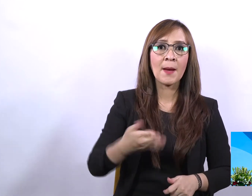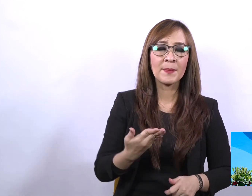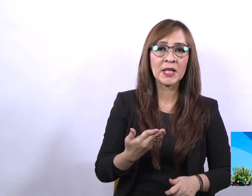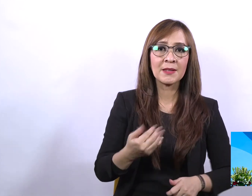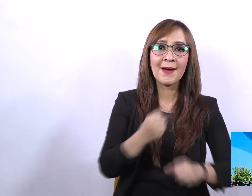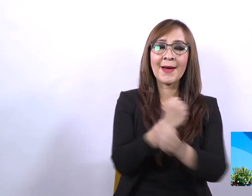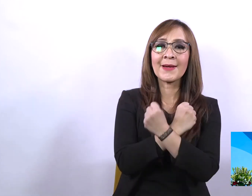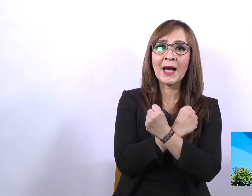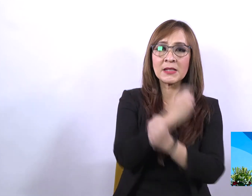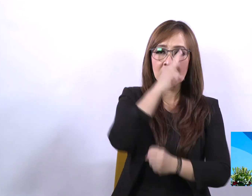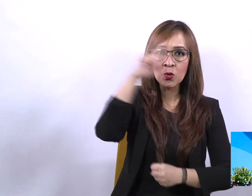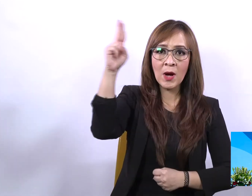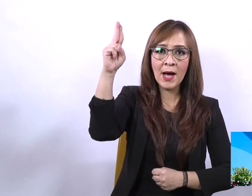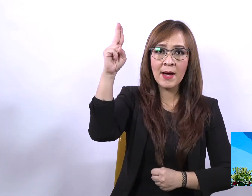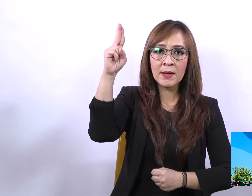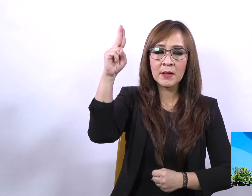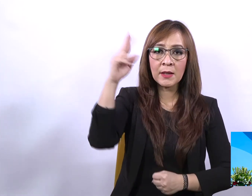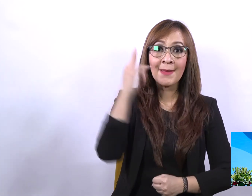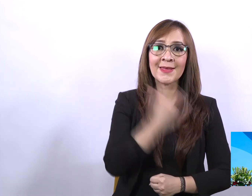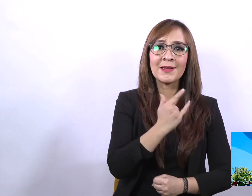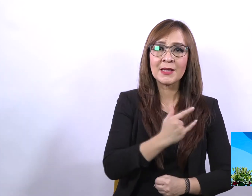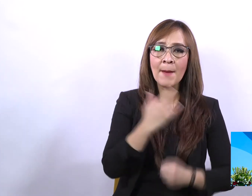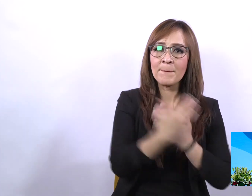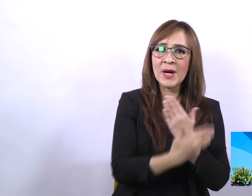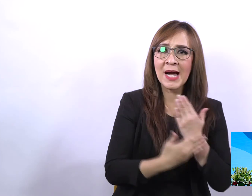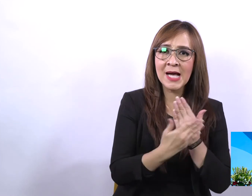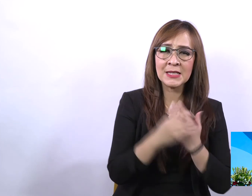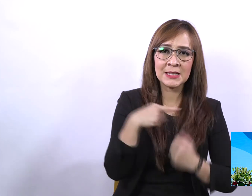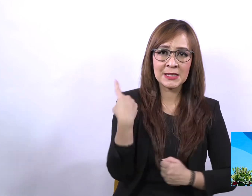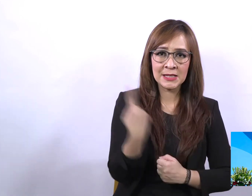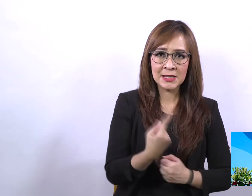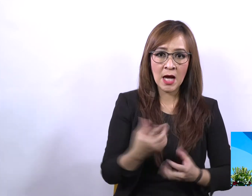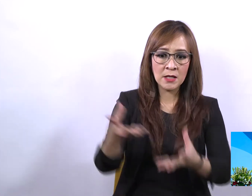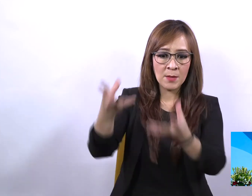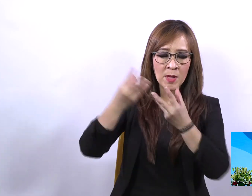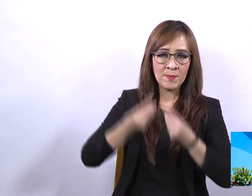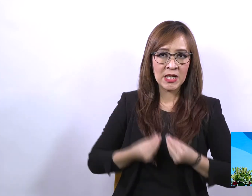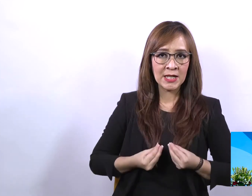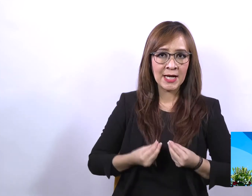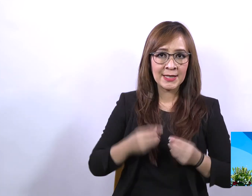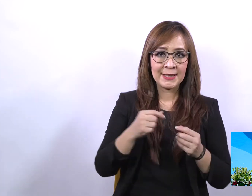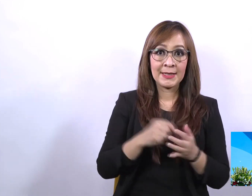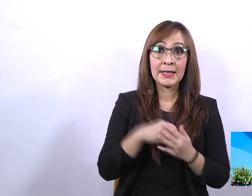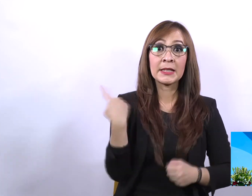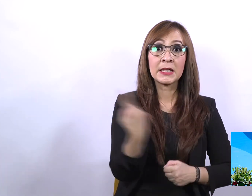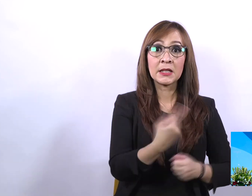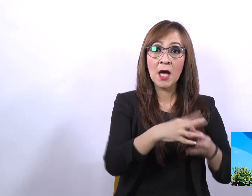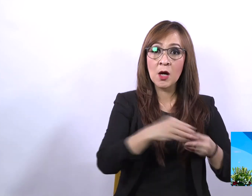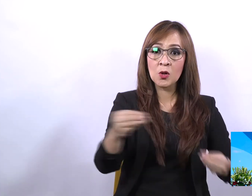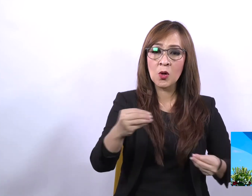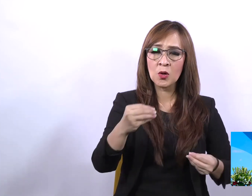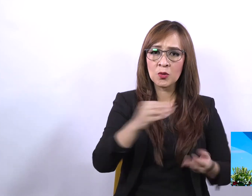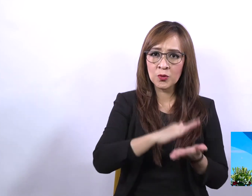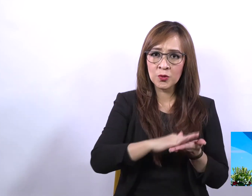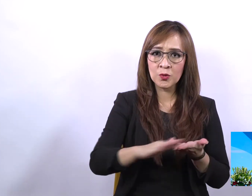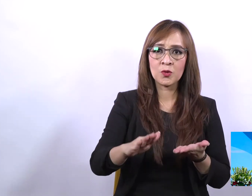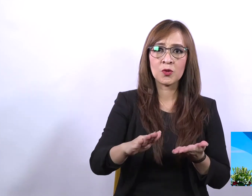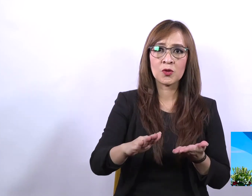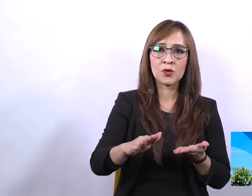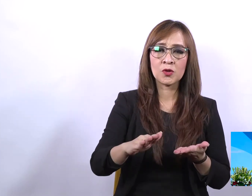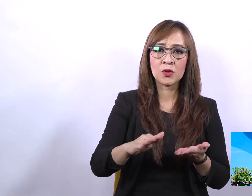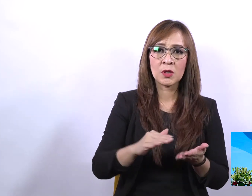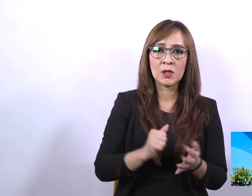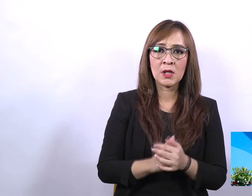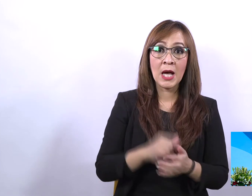perlu kita dia lihat dihidupin ada pengharapan dia berikan Roh kudus-nya buat kita dengan sabar dia mendidih kita sampai menjadikan kita